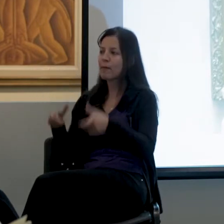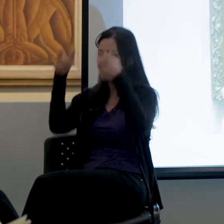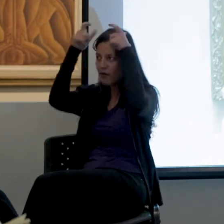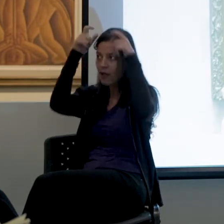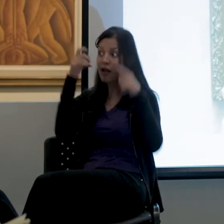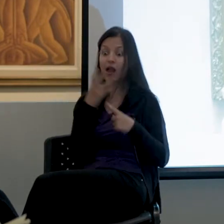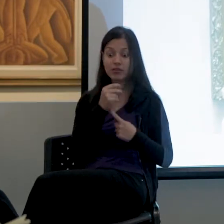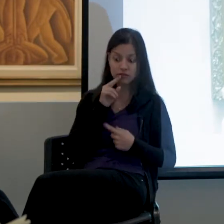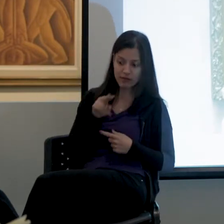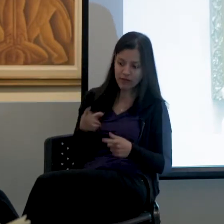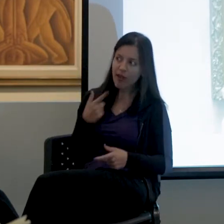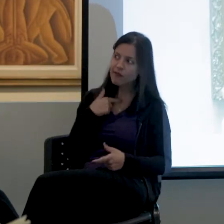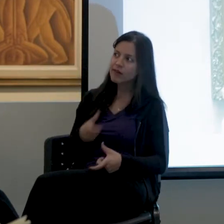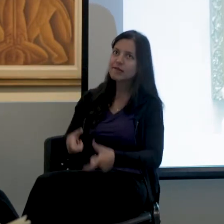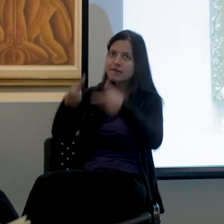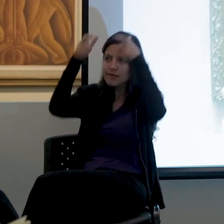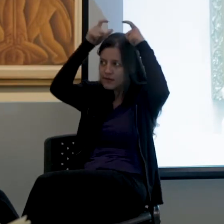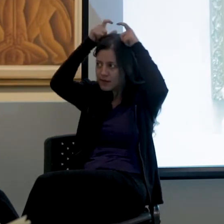vulgar,